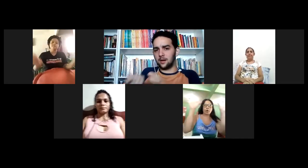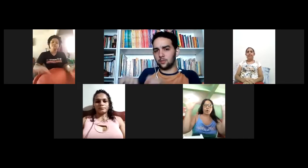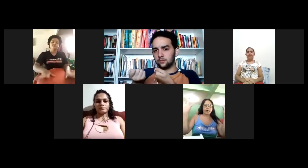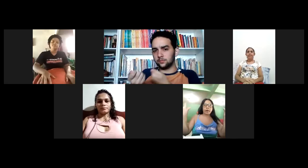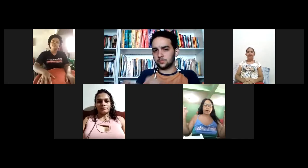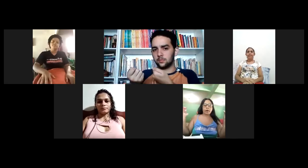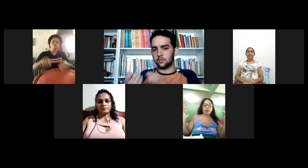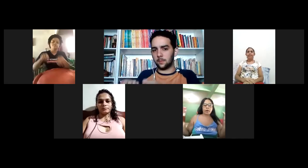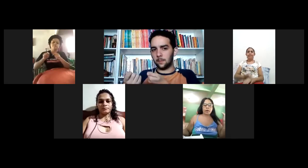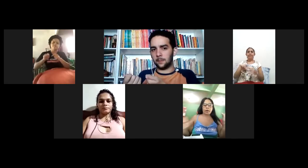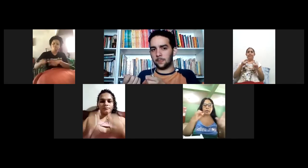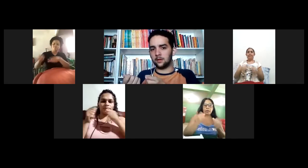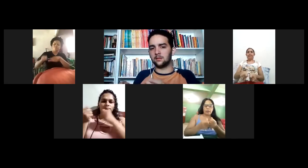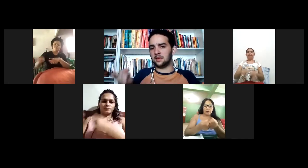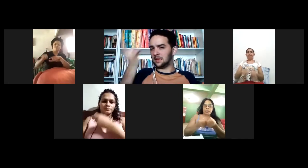tentação,